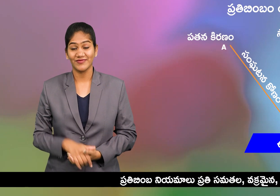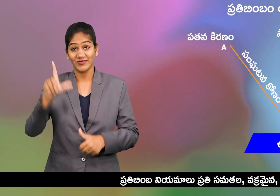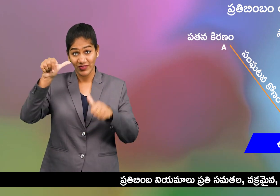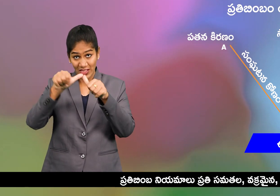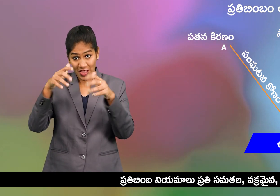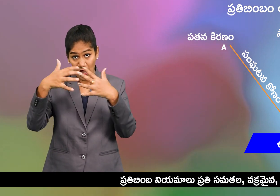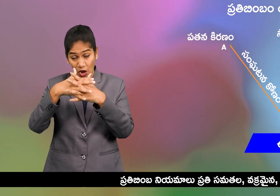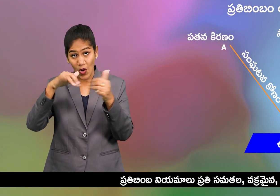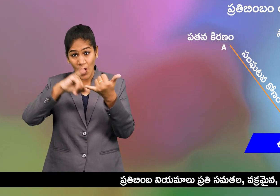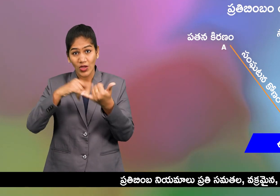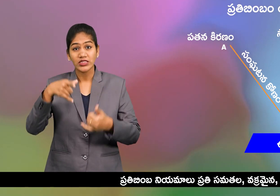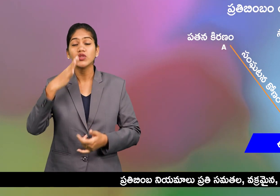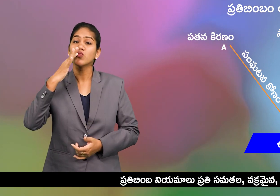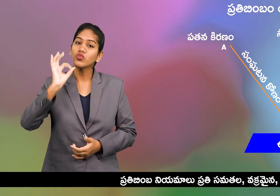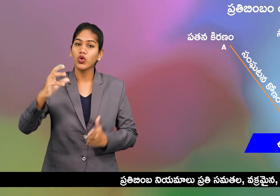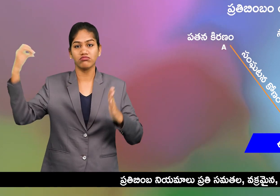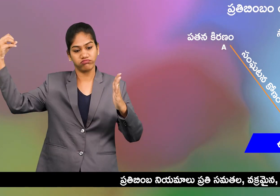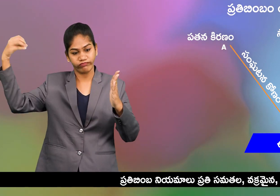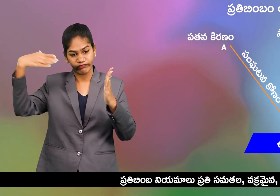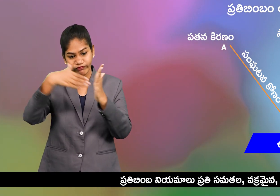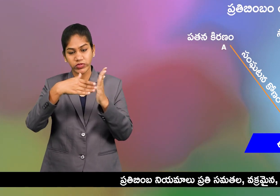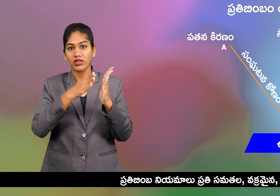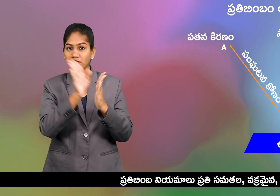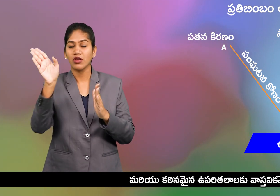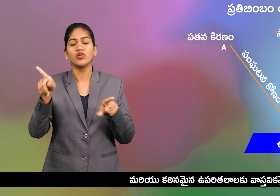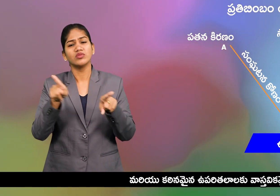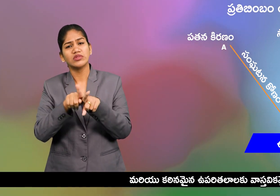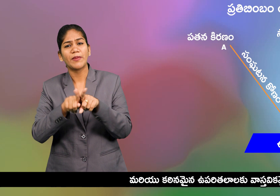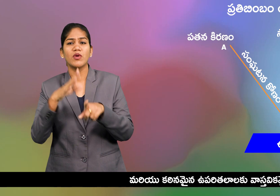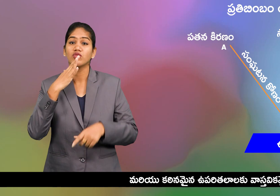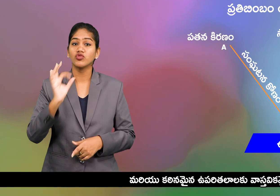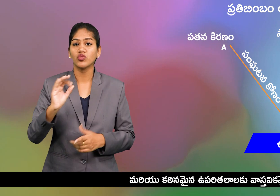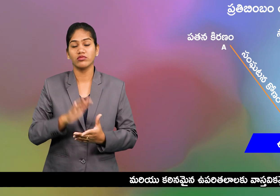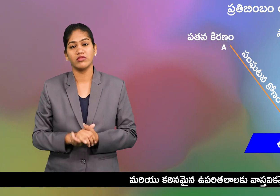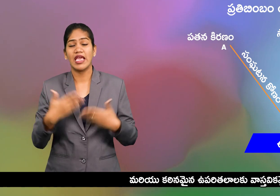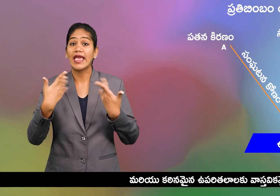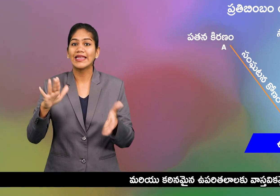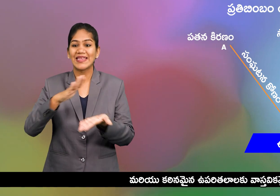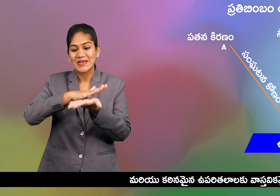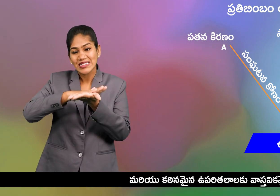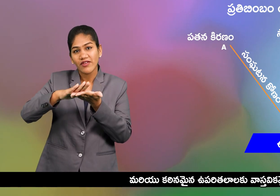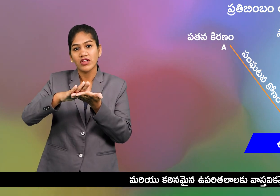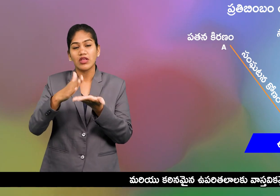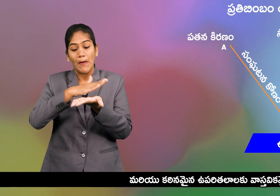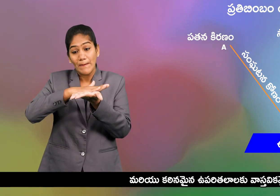ప్రతిబింబ నియమాలు ప్రతి సమతల, వక్రమైన, మృదువైన మరియు కఠినమైన ఉపరితలాలకు